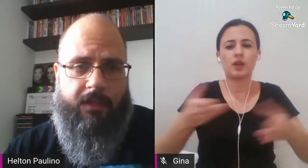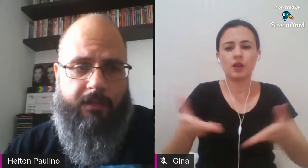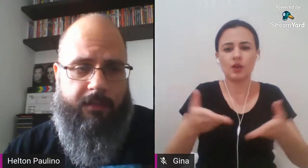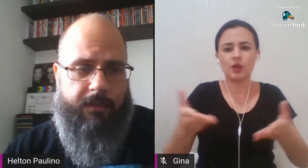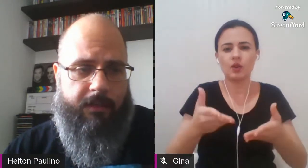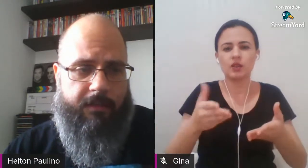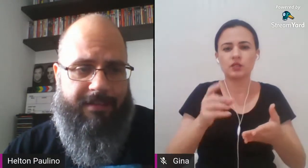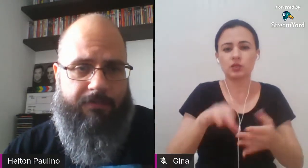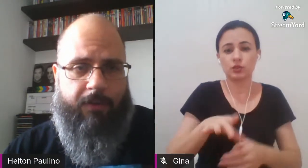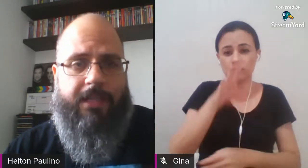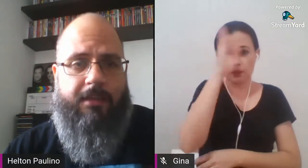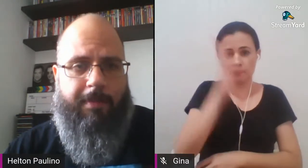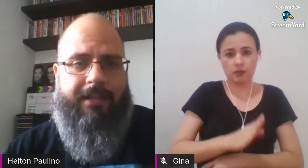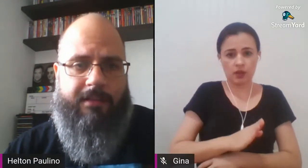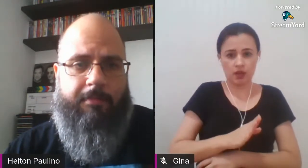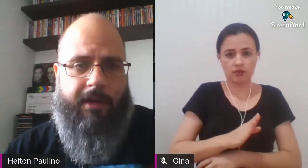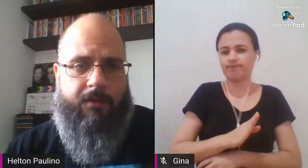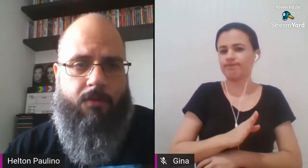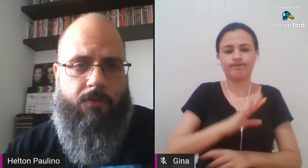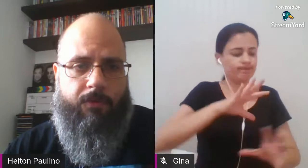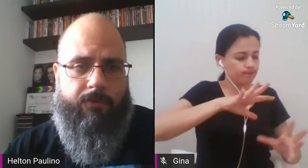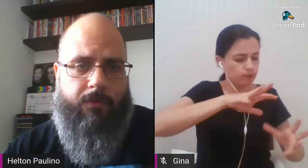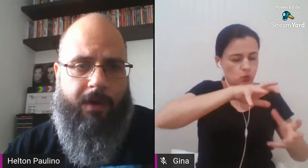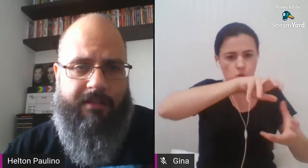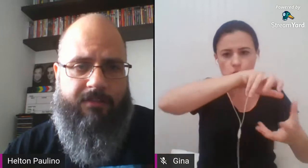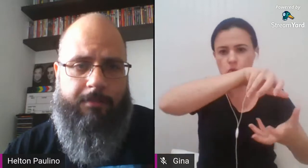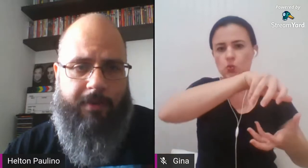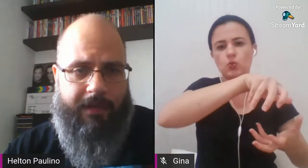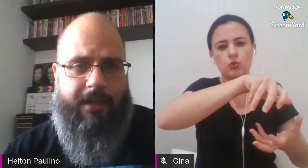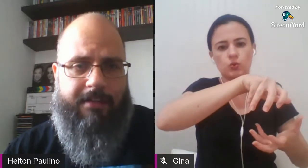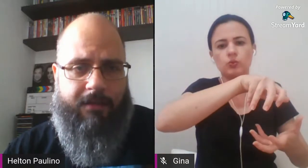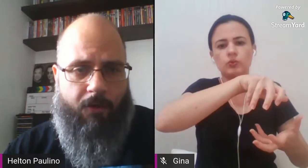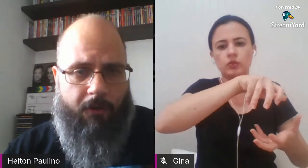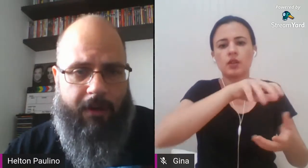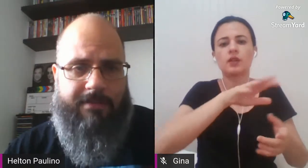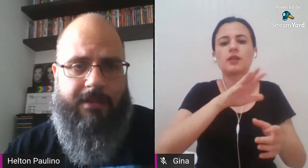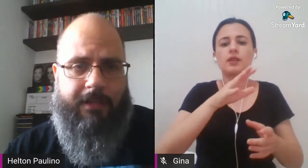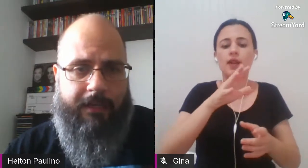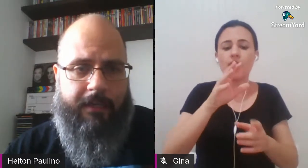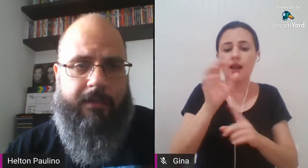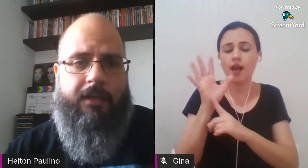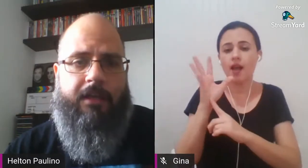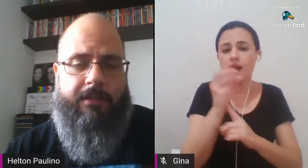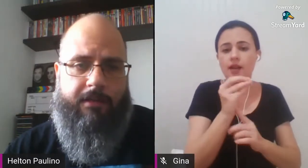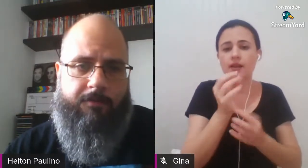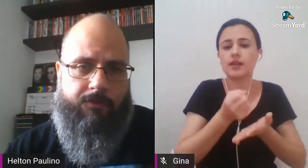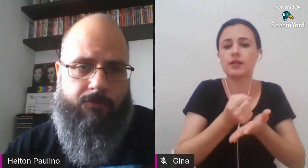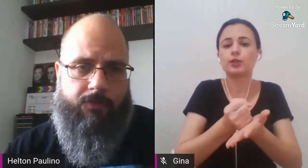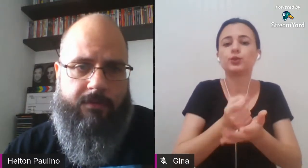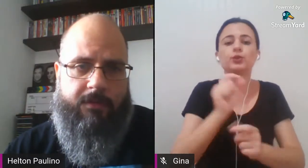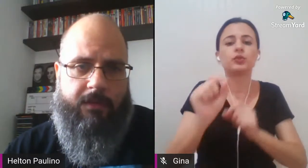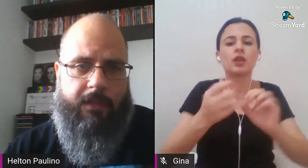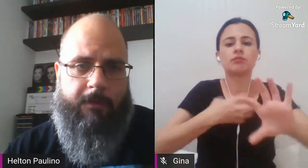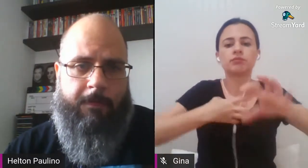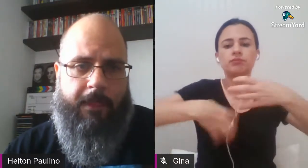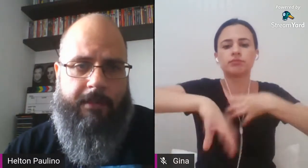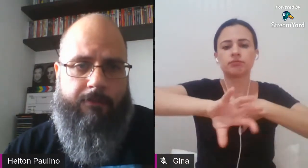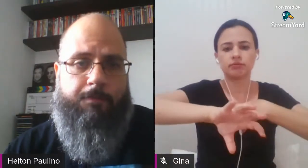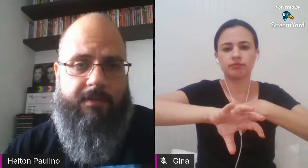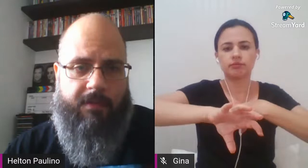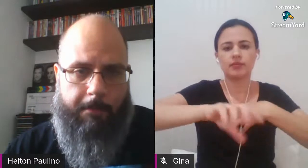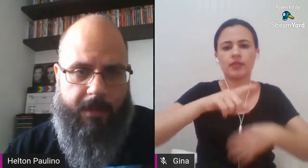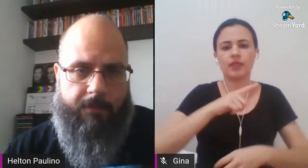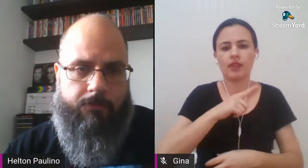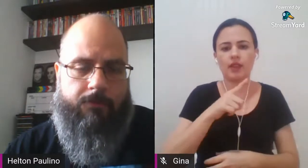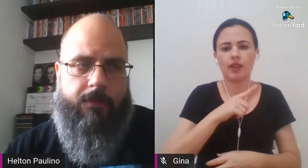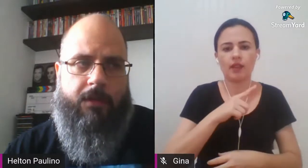inclusive, dessa falta de empatia para com o outro, a arte vem para criar essa cola, essa liga entre as pessoas, né? Entre